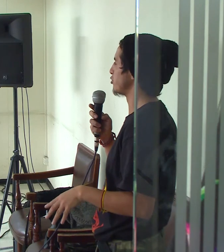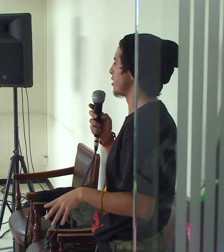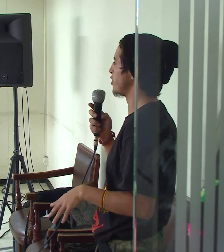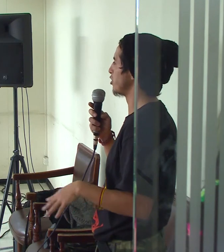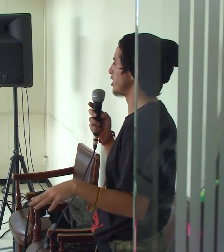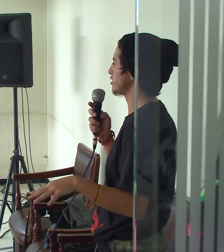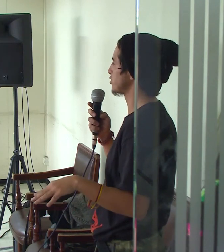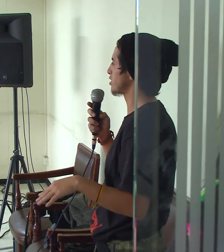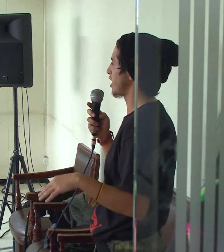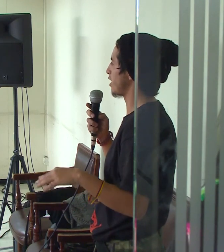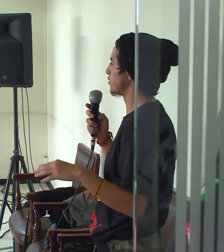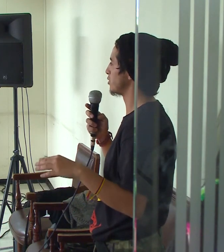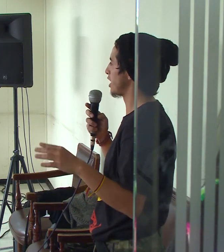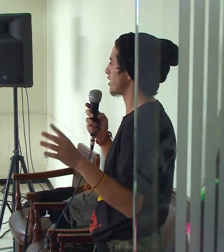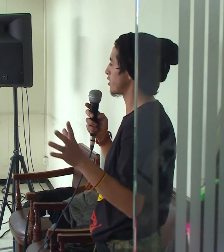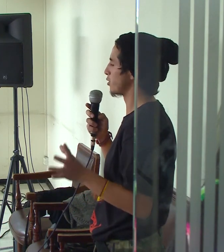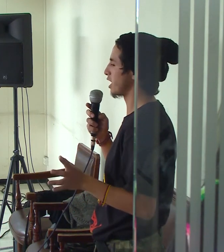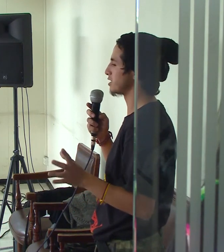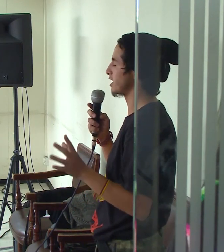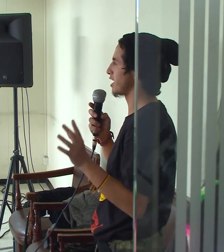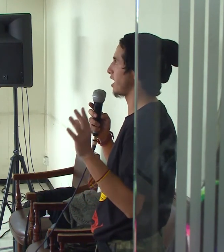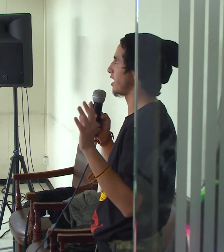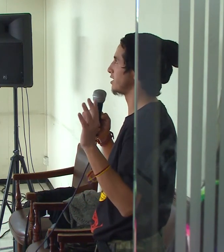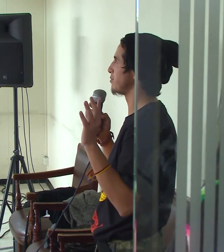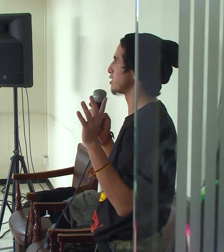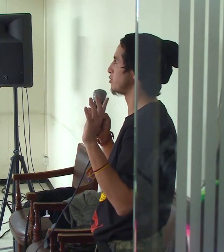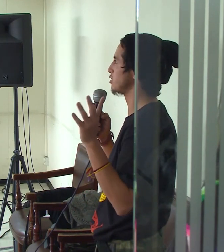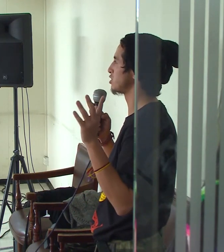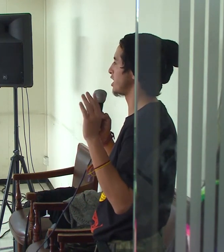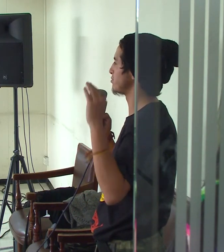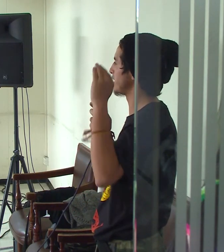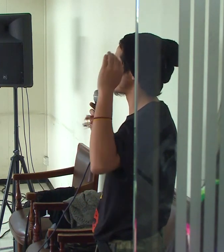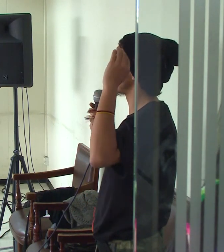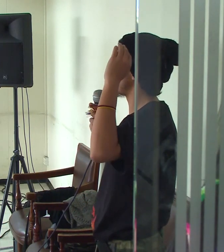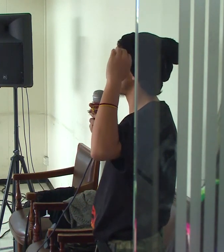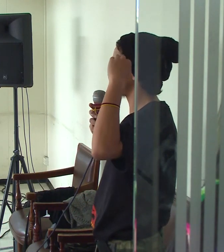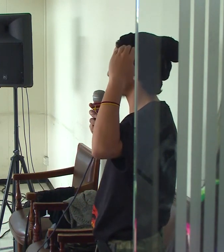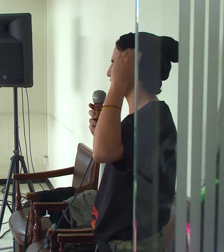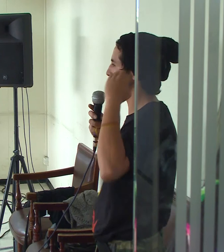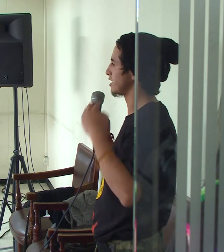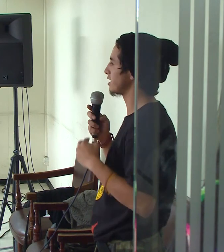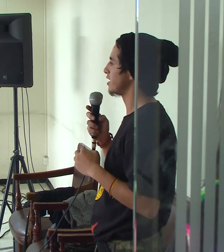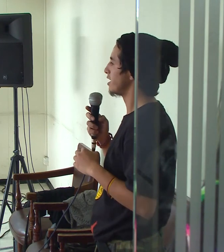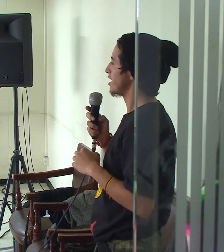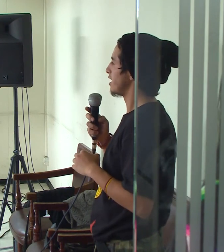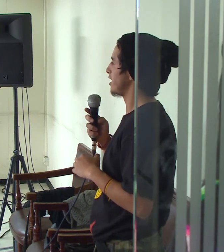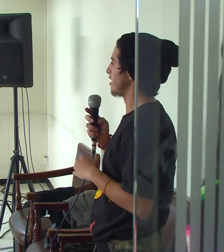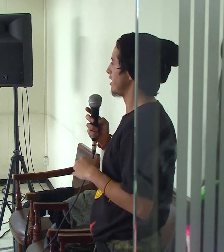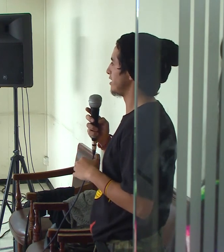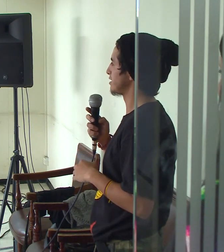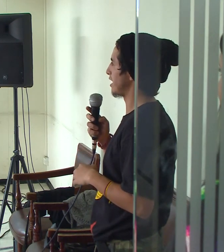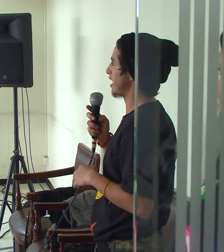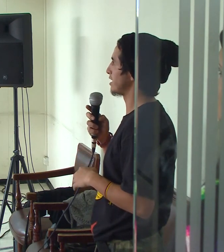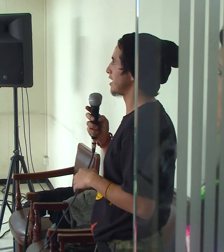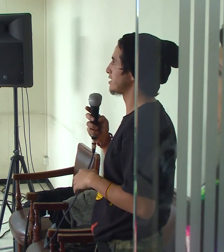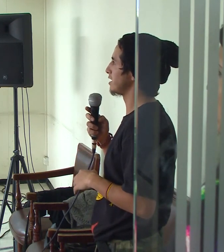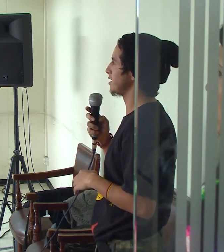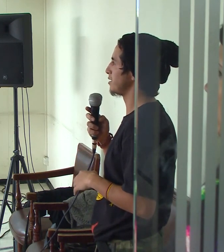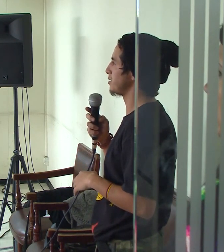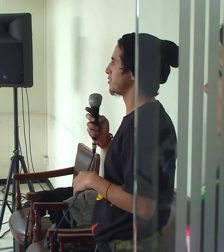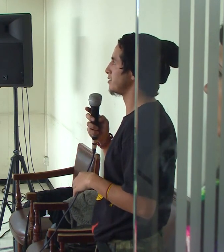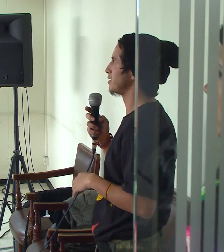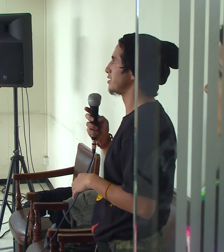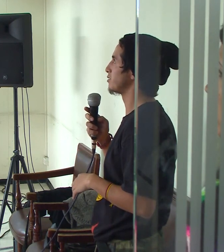29 monolitos cada una rocas de cada de más o menos tres metros de altura llegan a ser instaladas